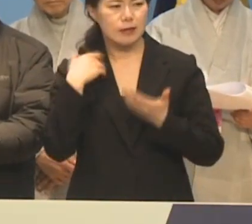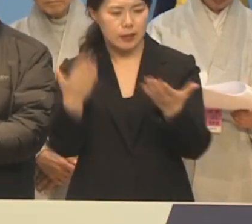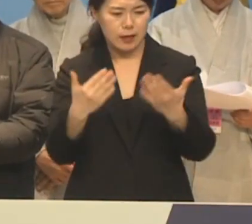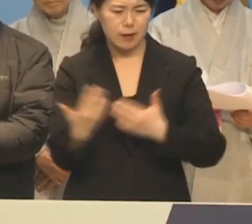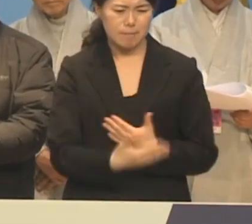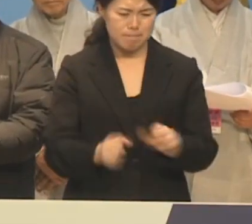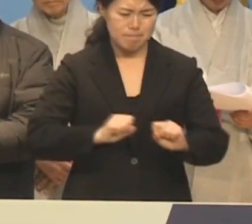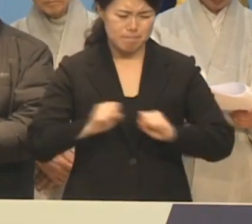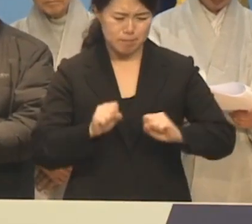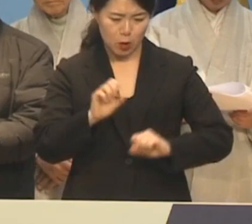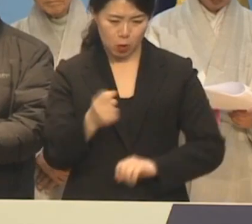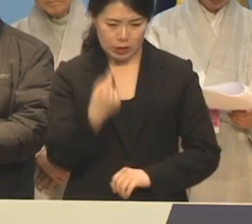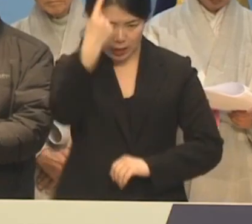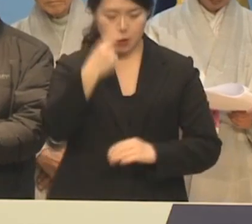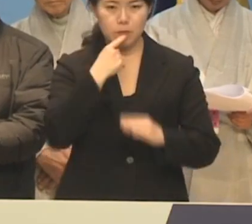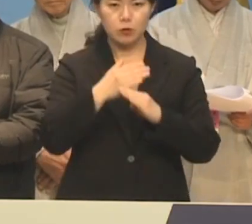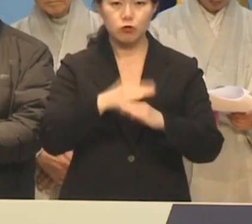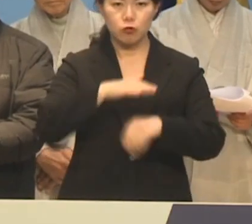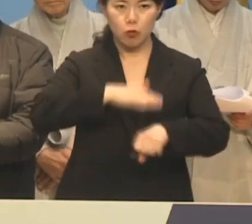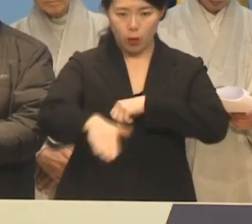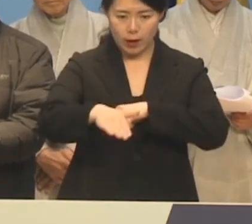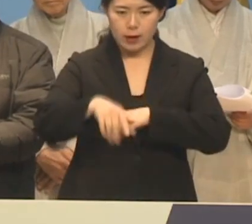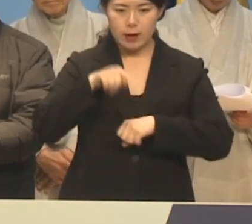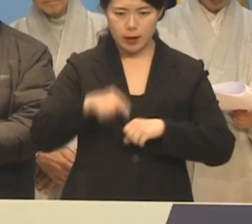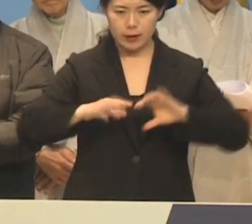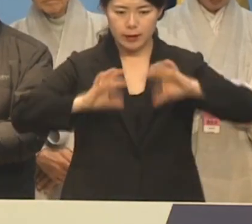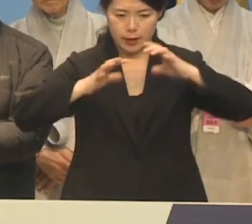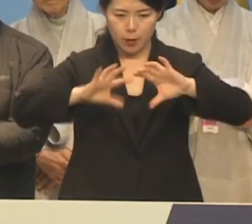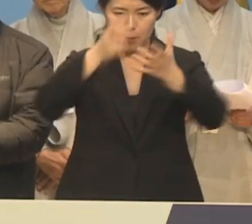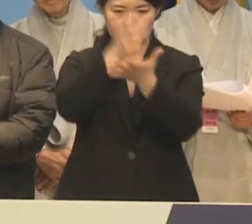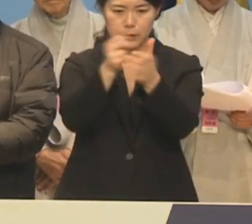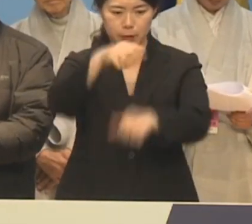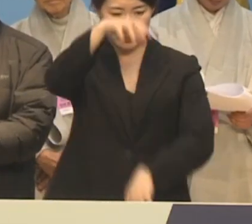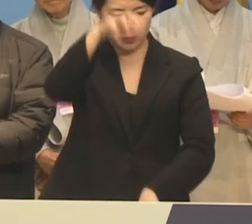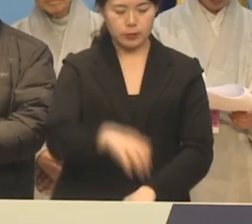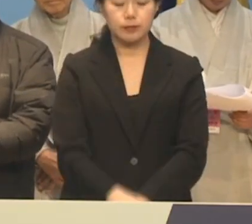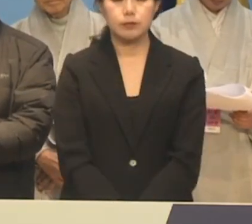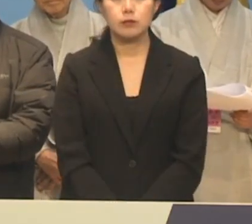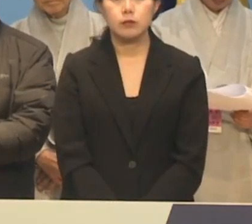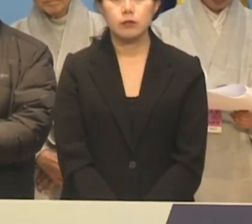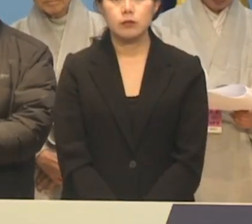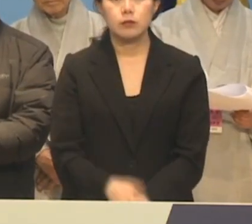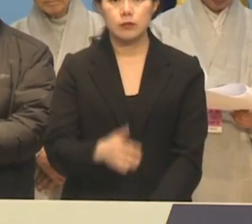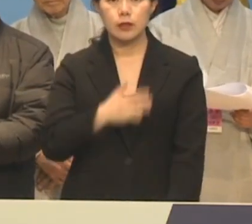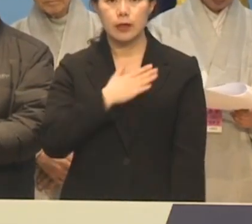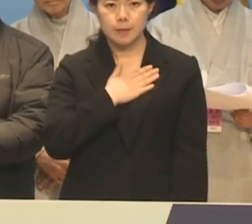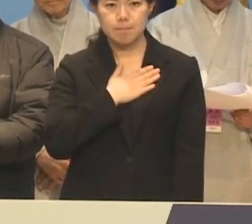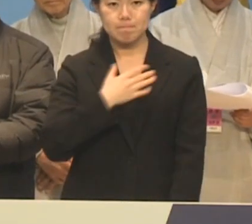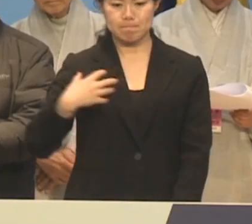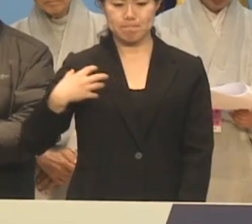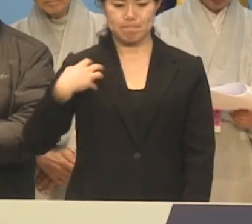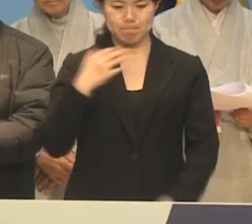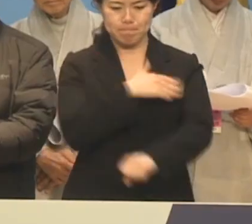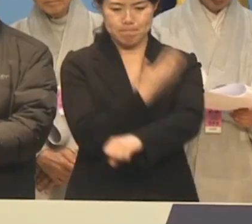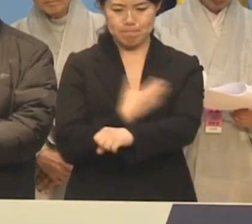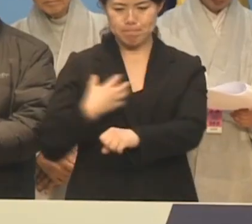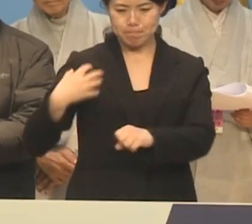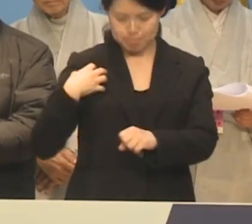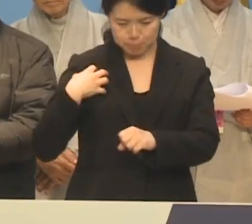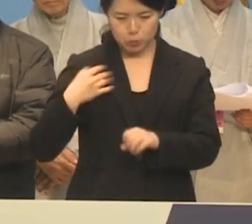헌신으로 이룩한 민주화의 결과로 생겨난 헌법재판소가 자신들에게 부여된 신성한